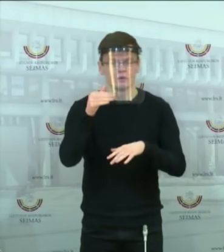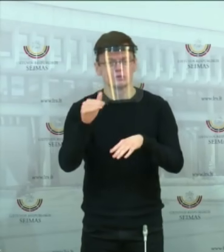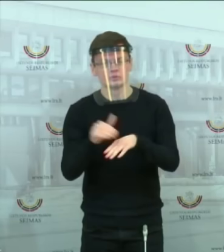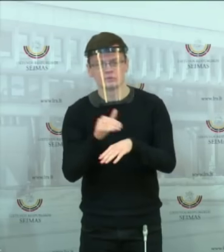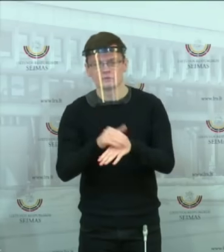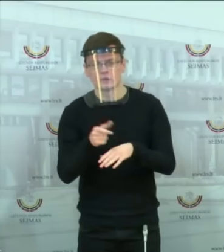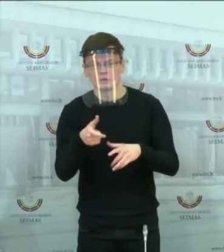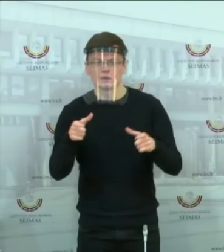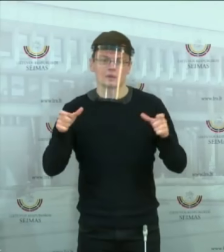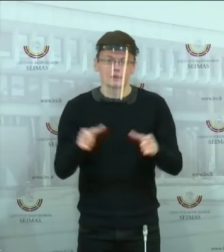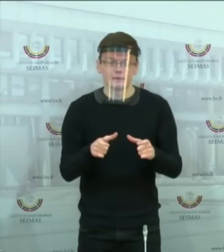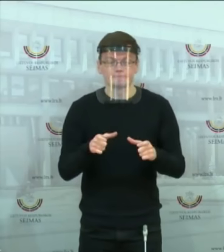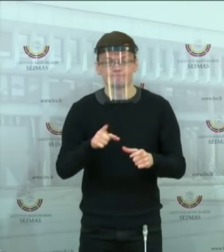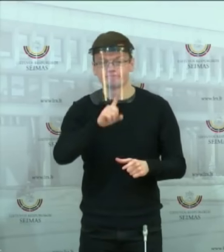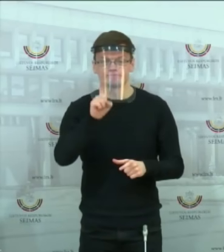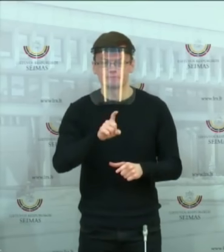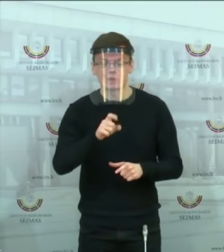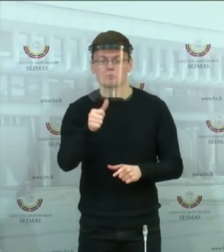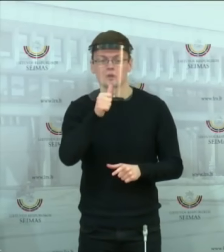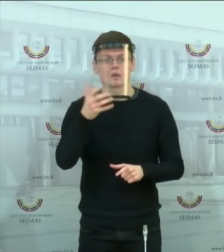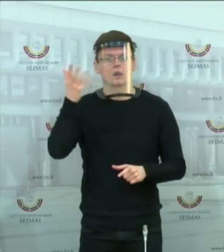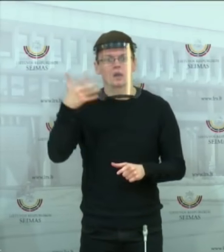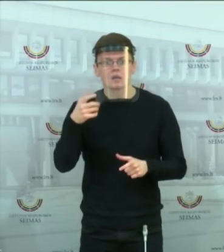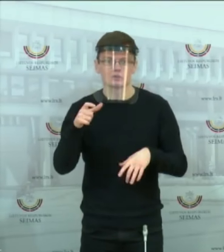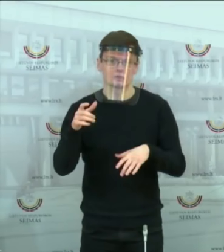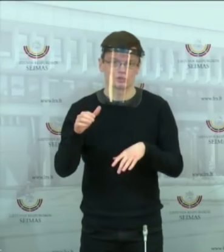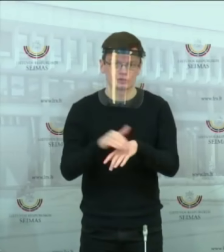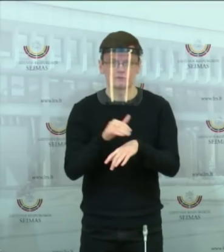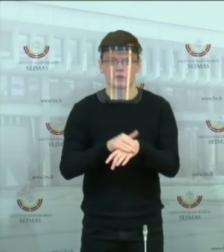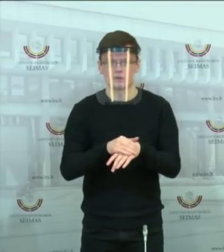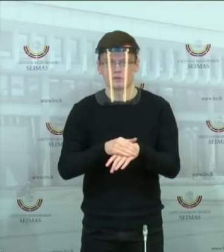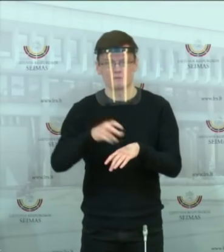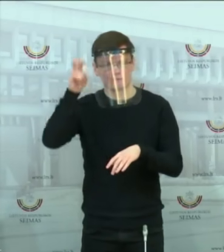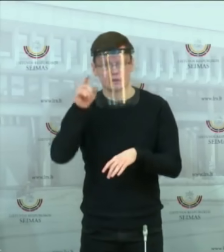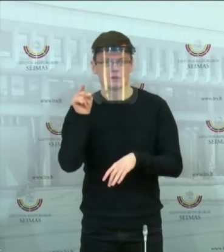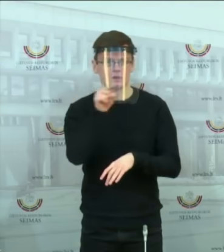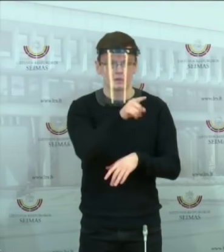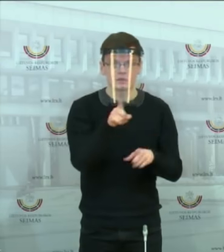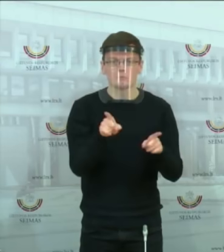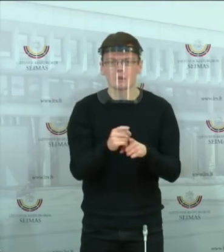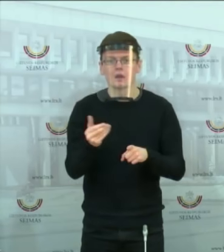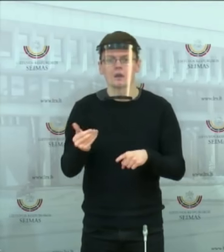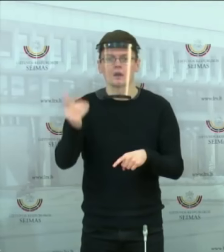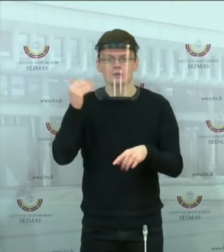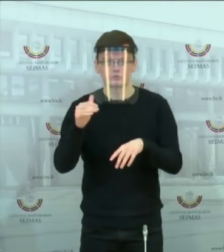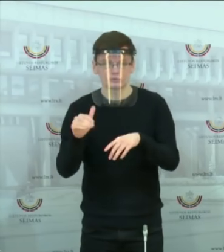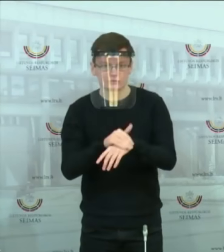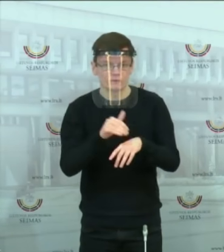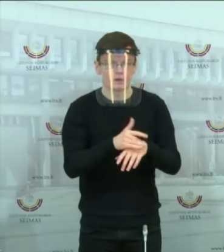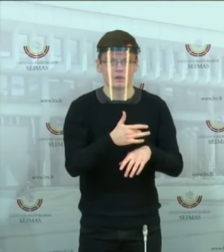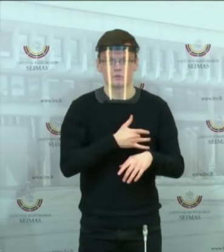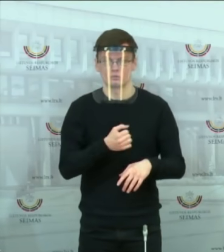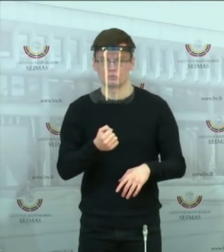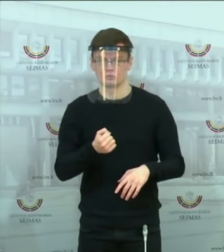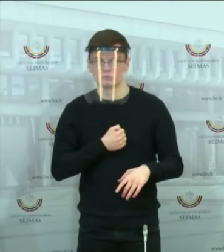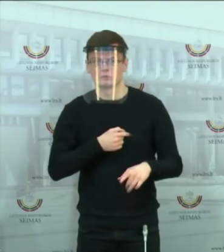tai manau, kad, na, o kada jau mums išvelnint, šalis, kai kurios net ir anksčiau švelninasi, turėdamos gal net ir šiek